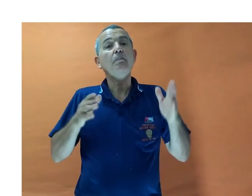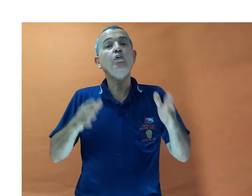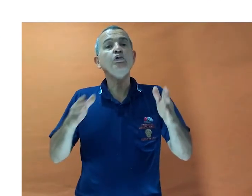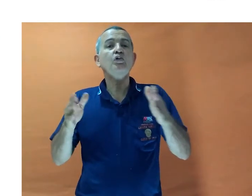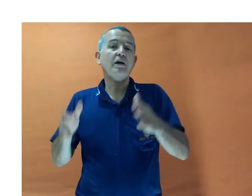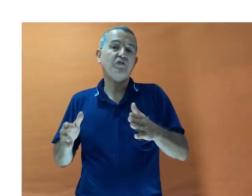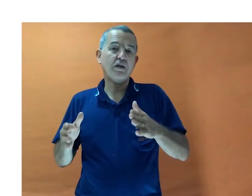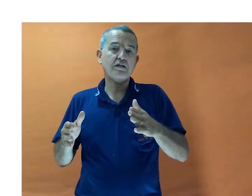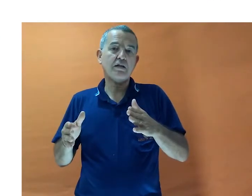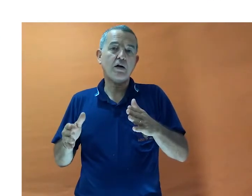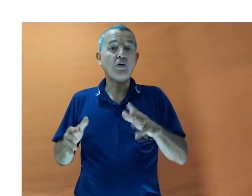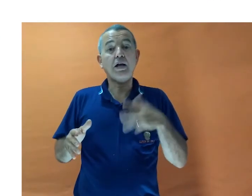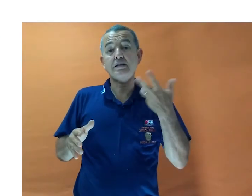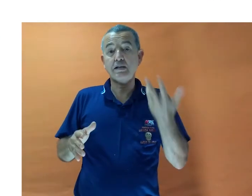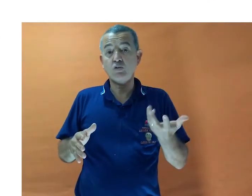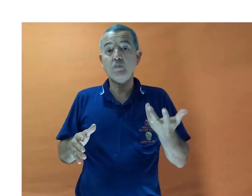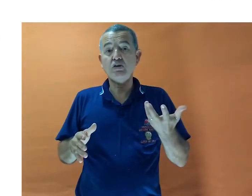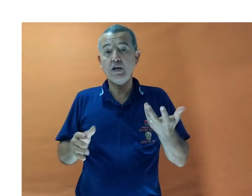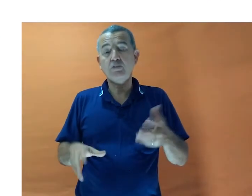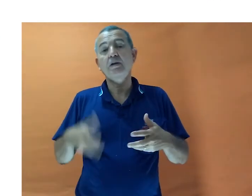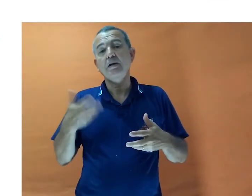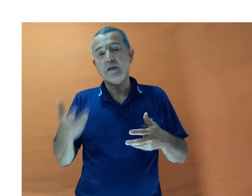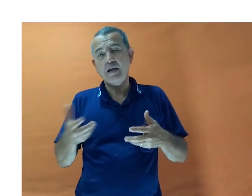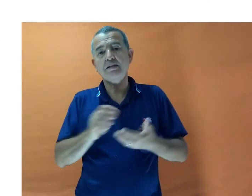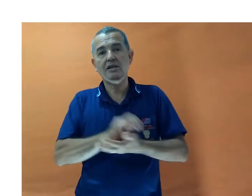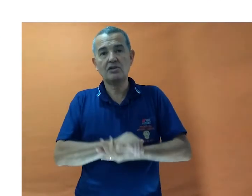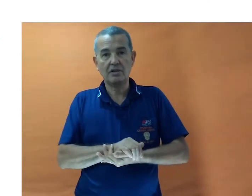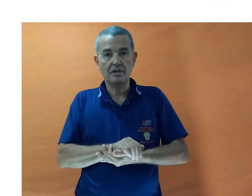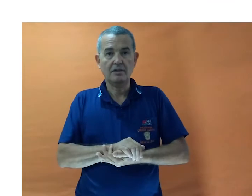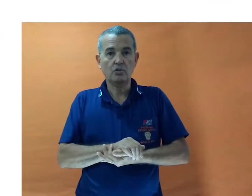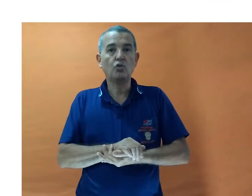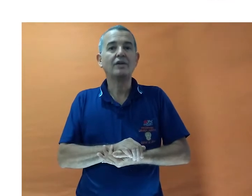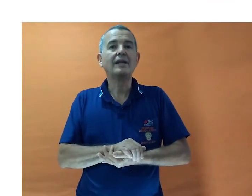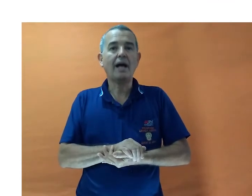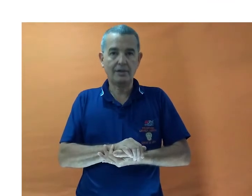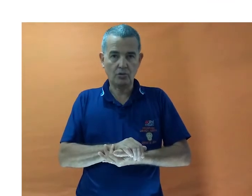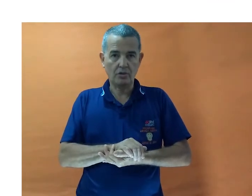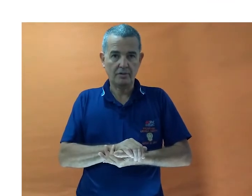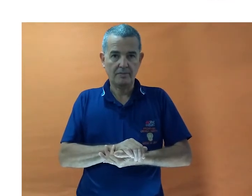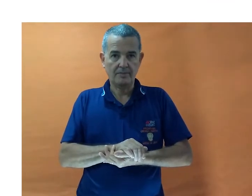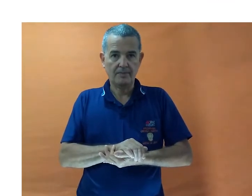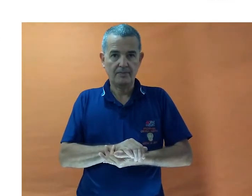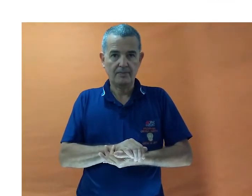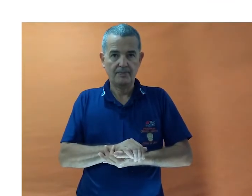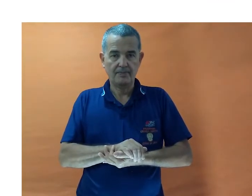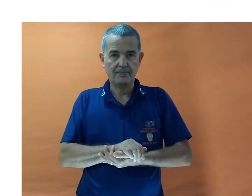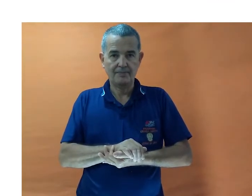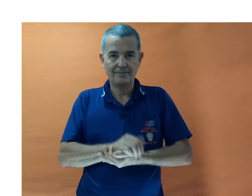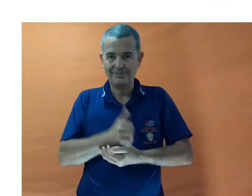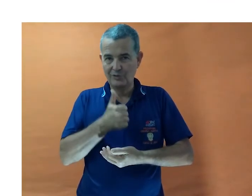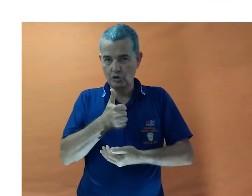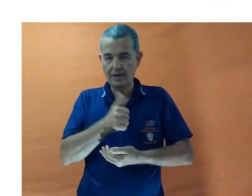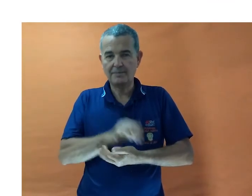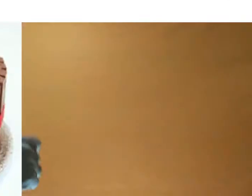pontua ponto referencial, quer seja do objeto, quer seja do narrador.